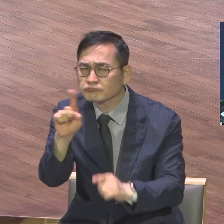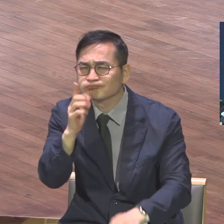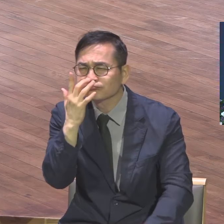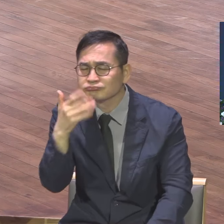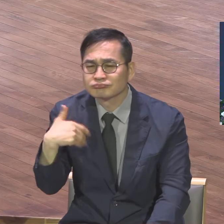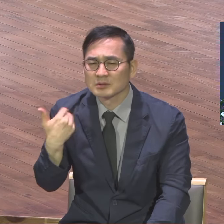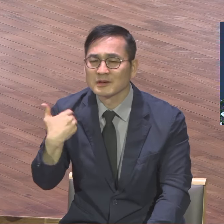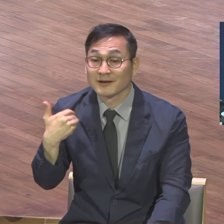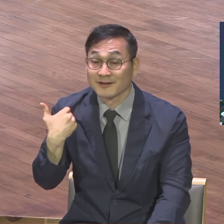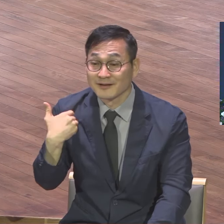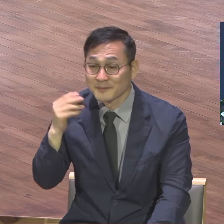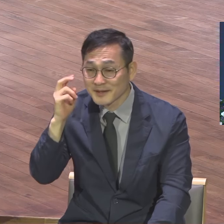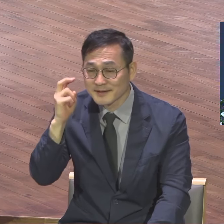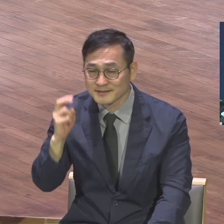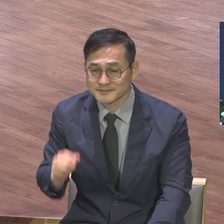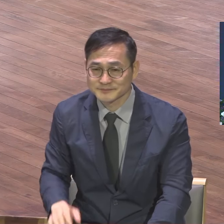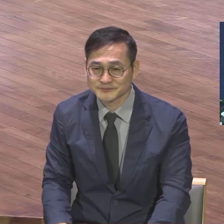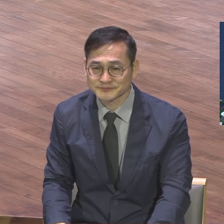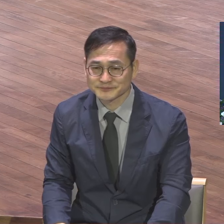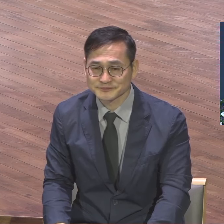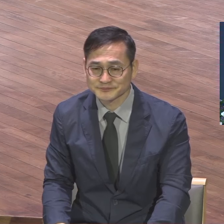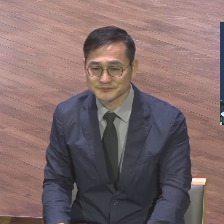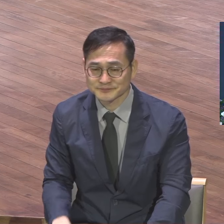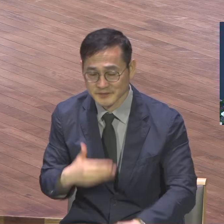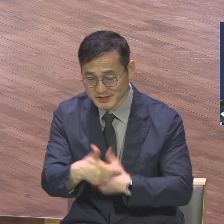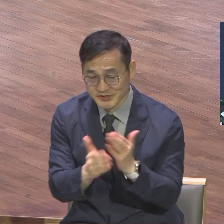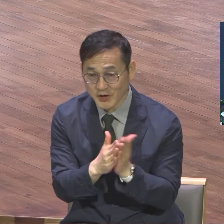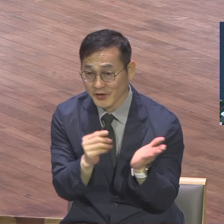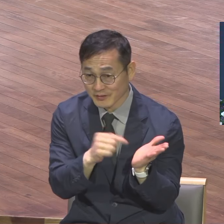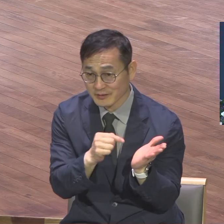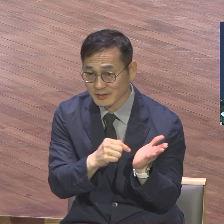하나님의 말씀의 성경에서 뭘 말하고 있느냐?